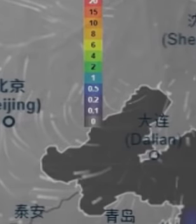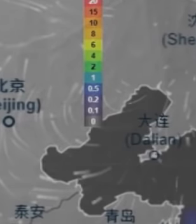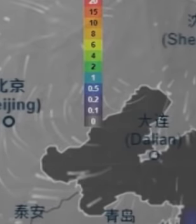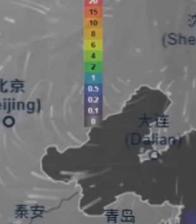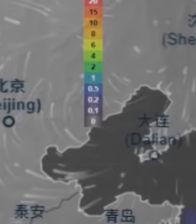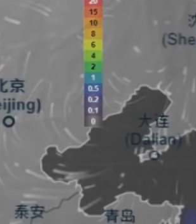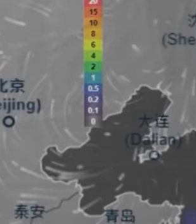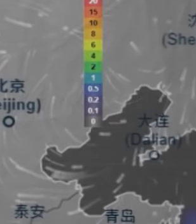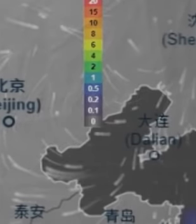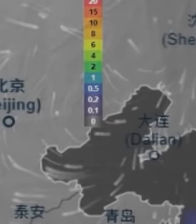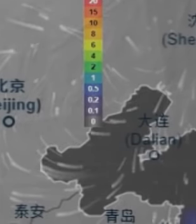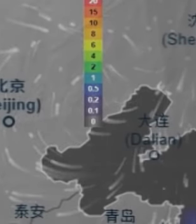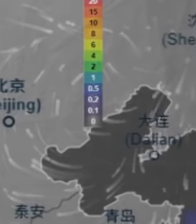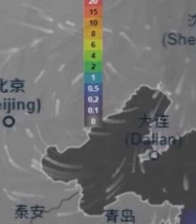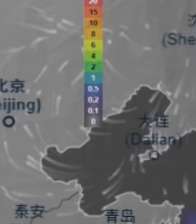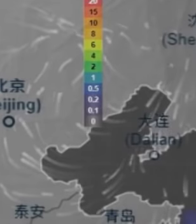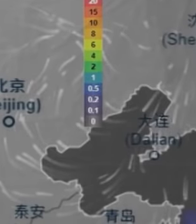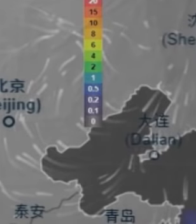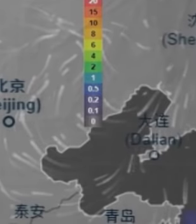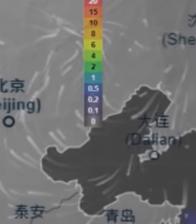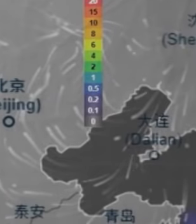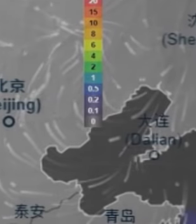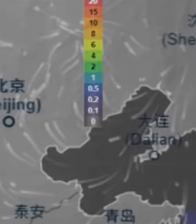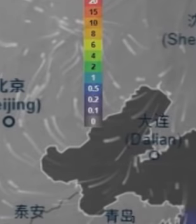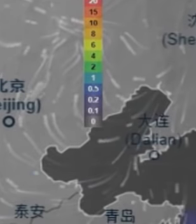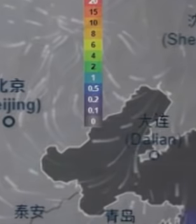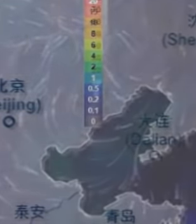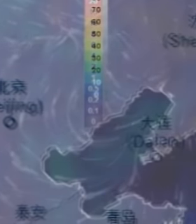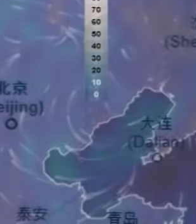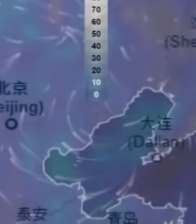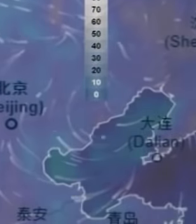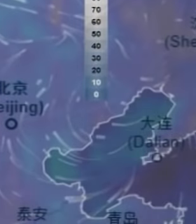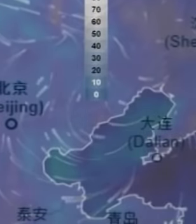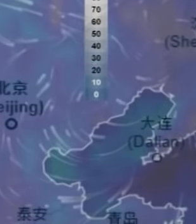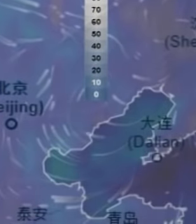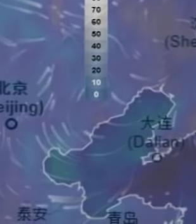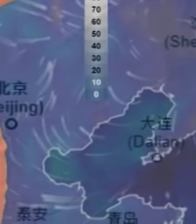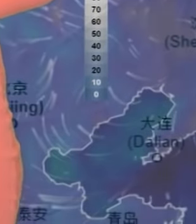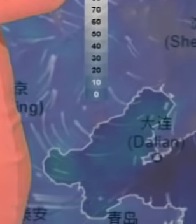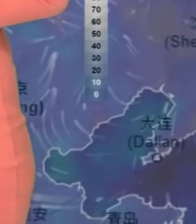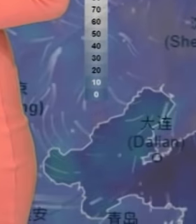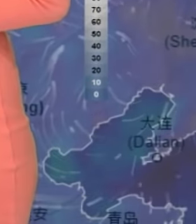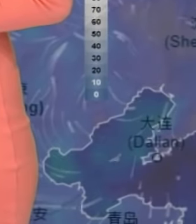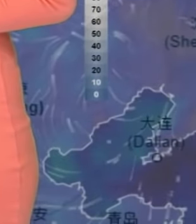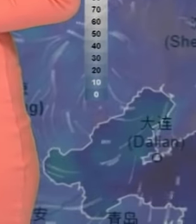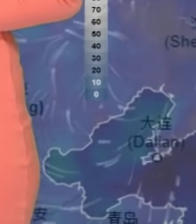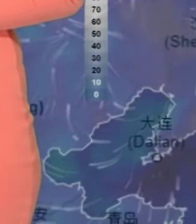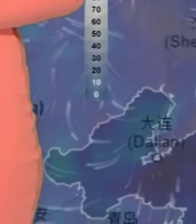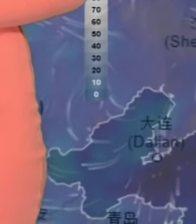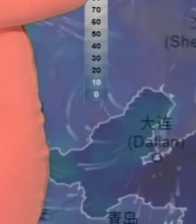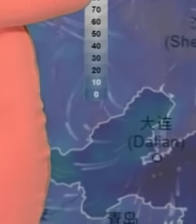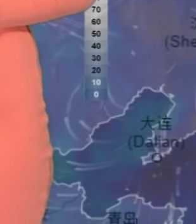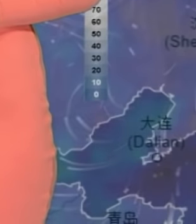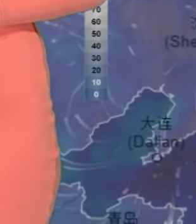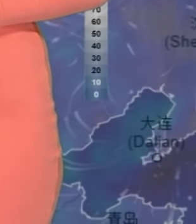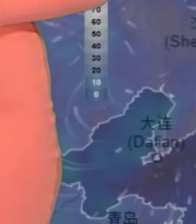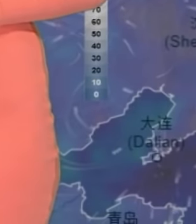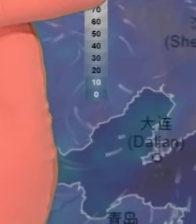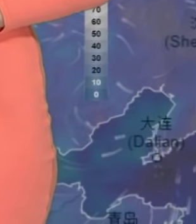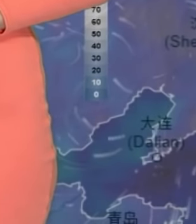ихэнх говийн аймгуудын нутгийн зүүн хэсгээр бороо орно. Салхины хувьд бол нутгийн зүүн хагас бол баруун өмнө зүгээс, бусад нутгад бол баруун хойд зүгээс